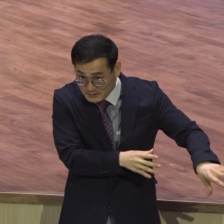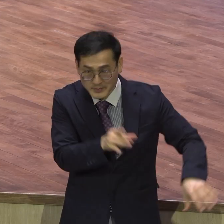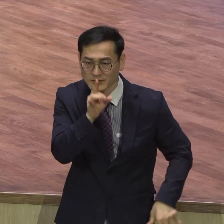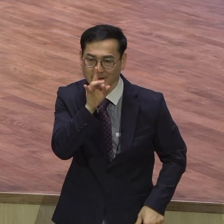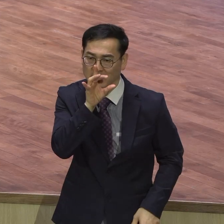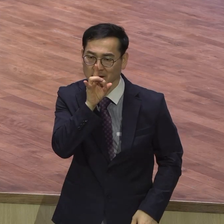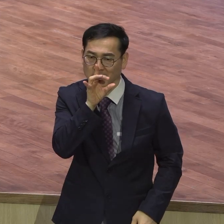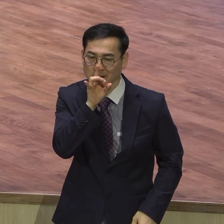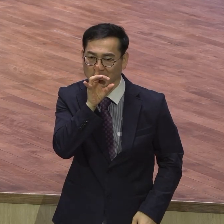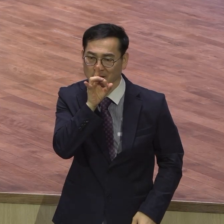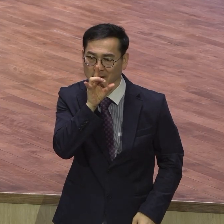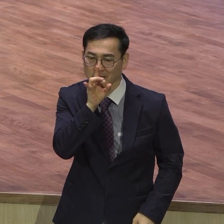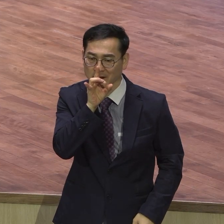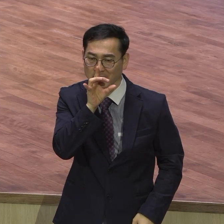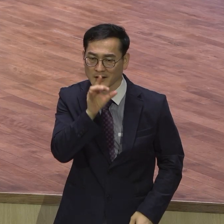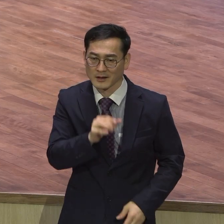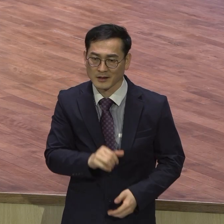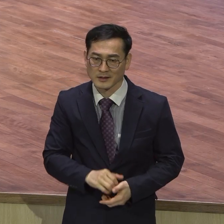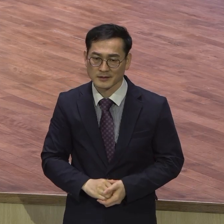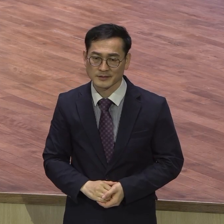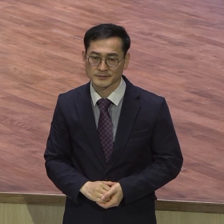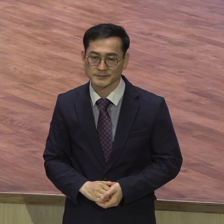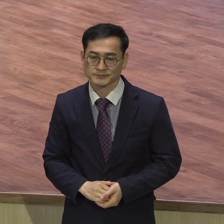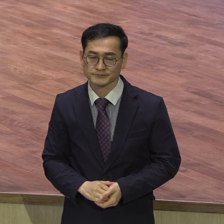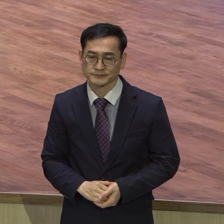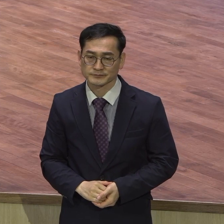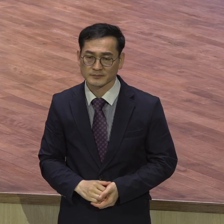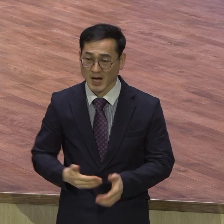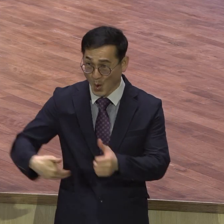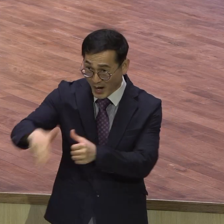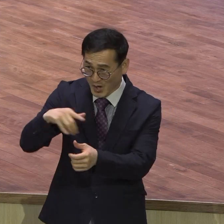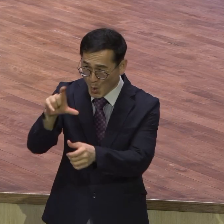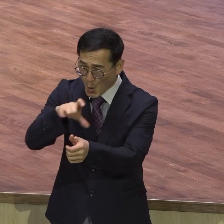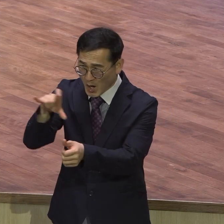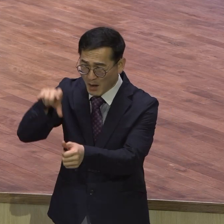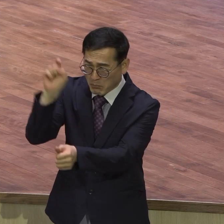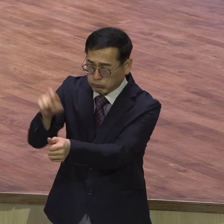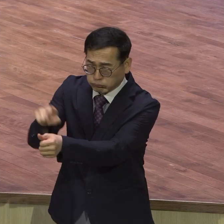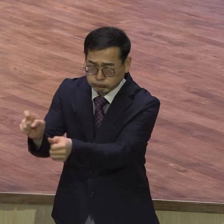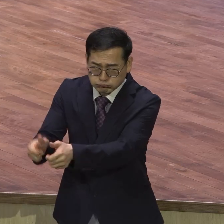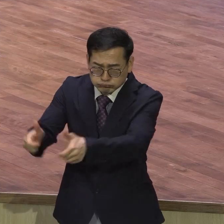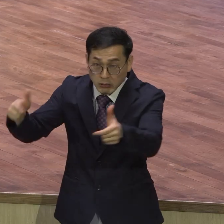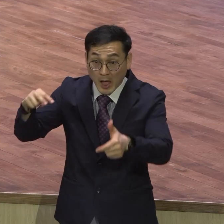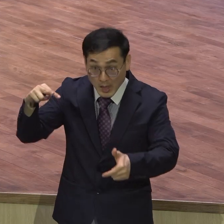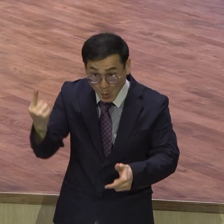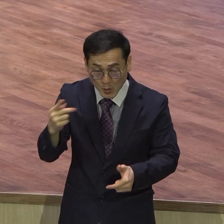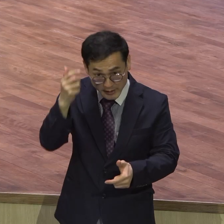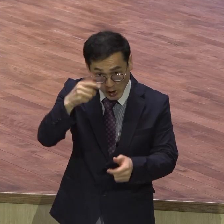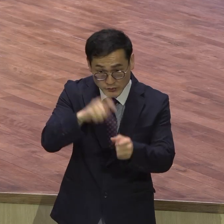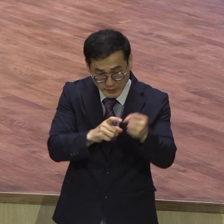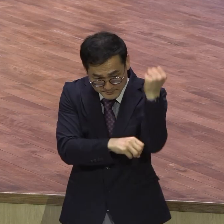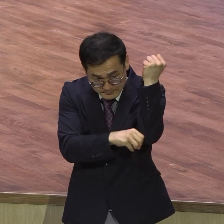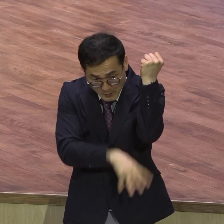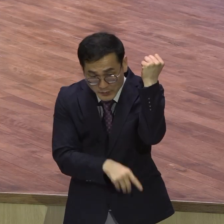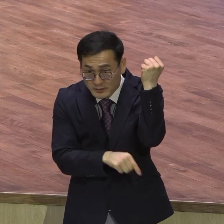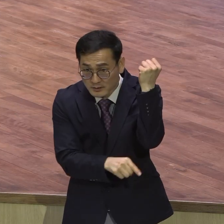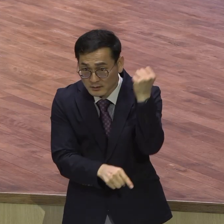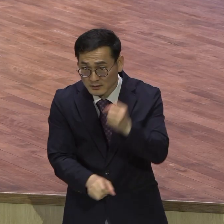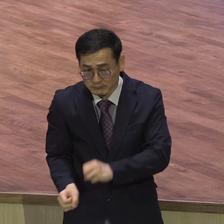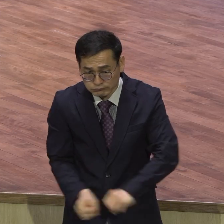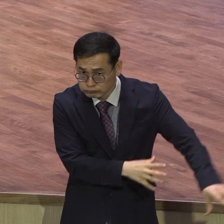본질 어떤 환경에 처한다고 할지라도 여러분 한 분 한 분이 오늘